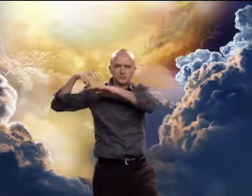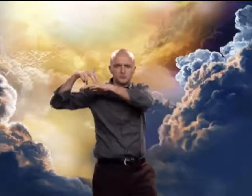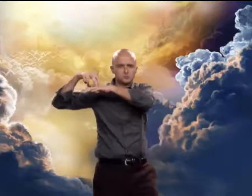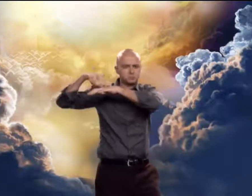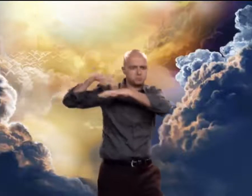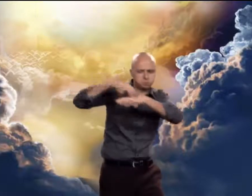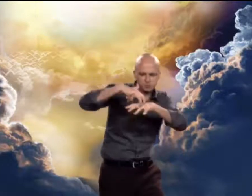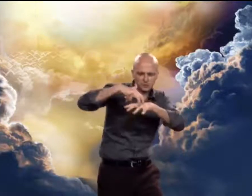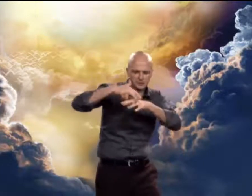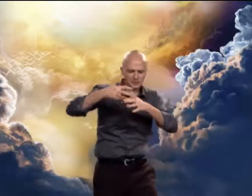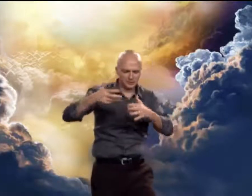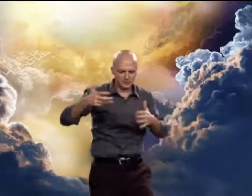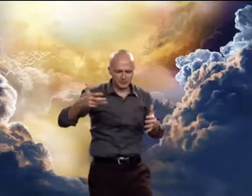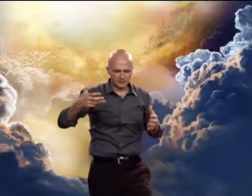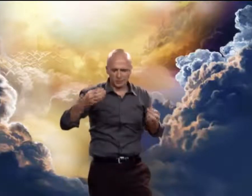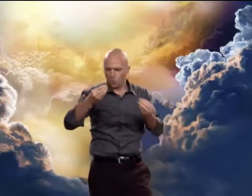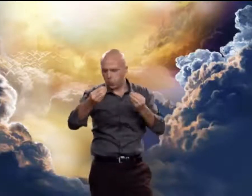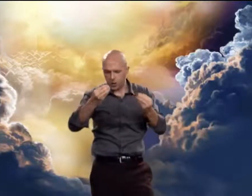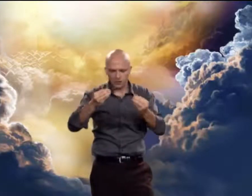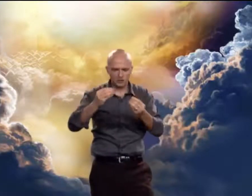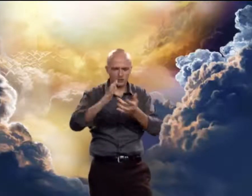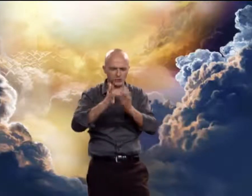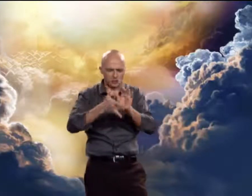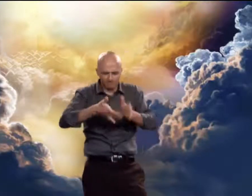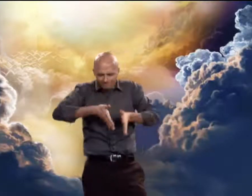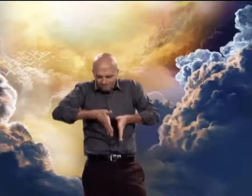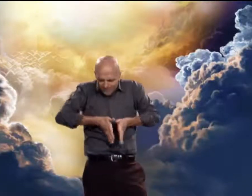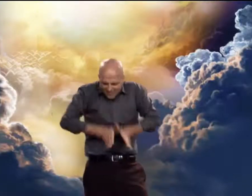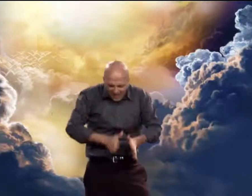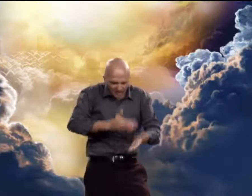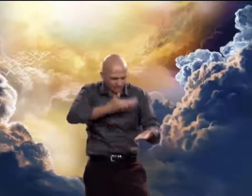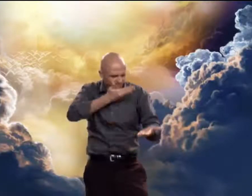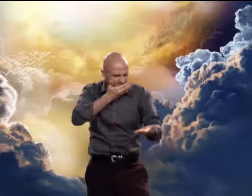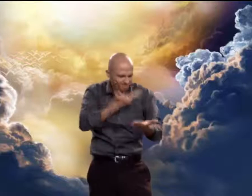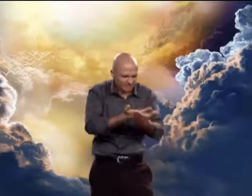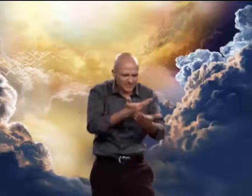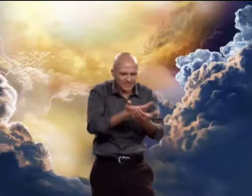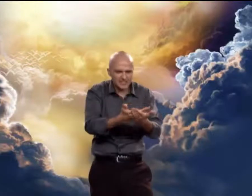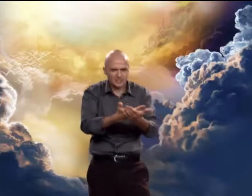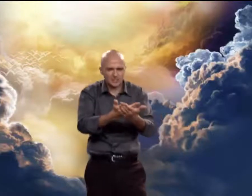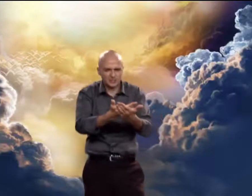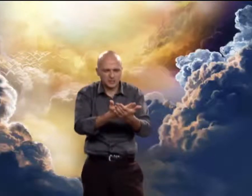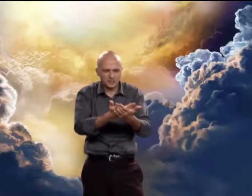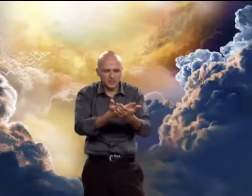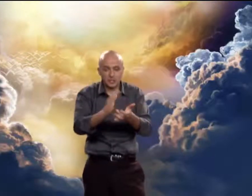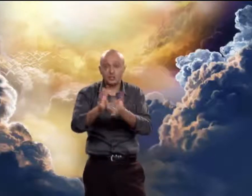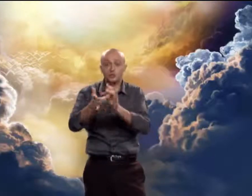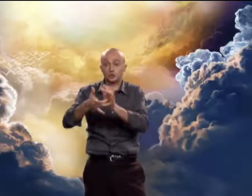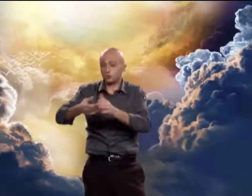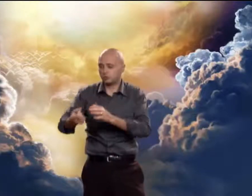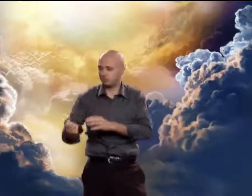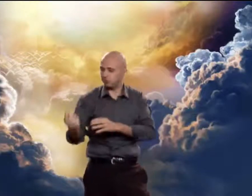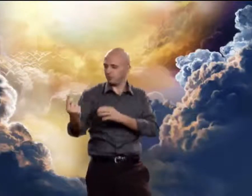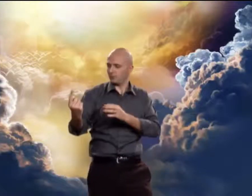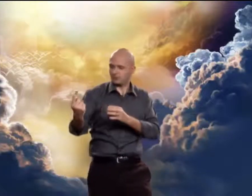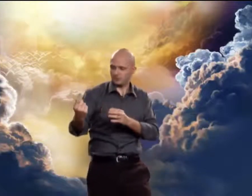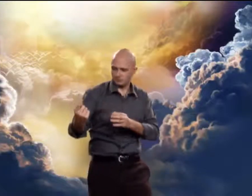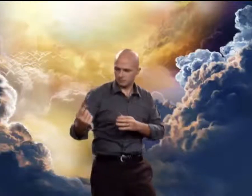viria e desejam a chegada do libertador do mundo. Ali encontra-se um grupo que está preparado para receber